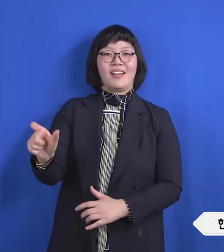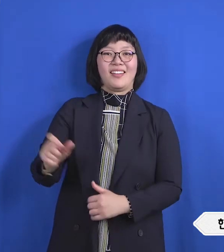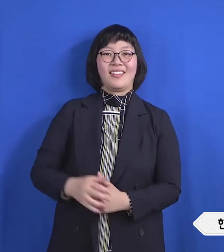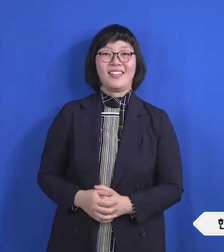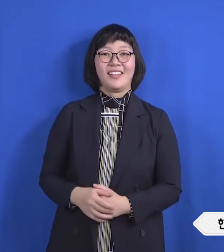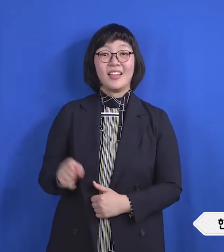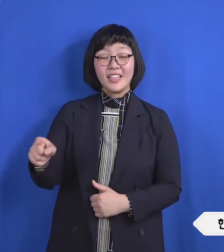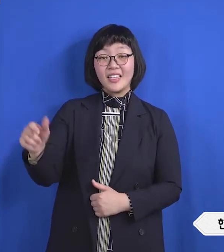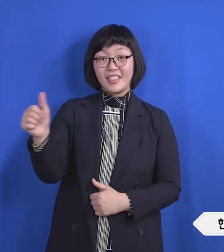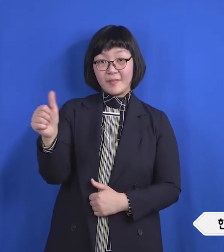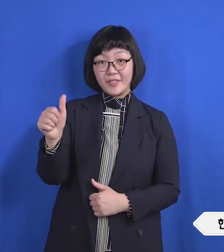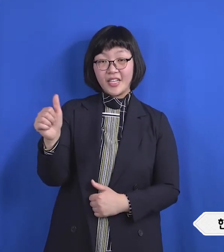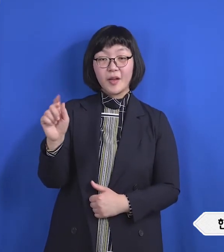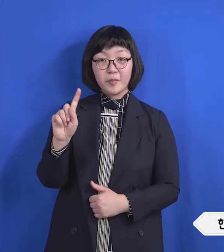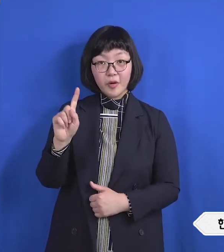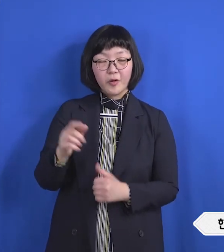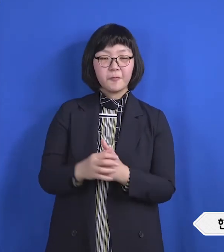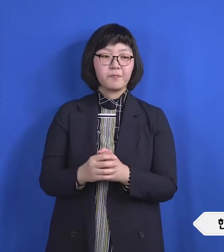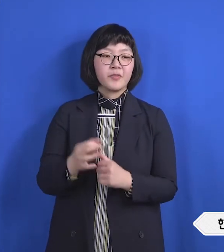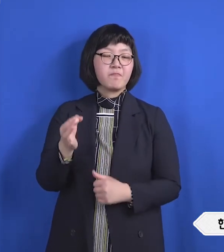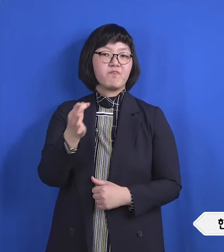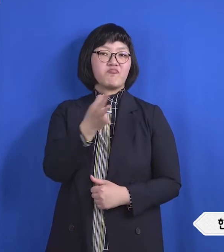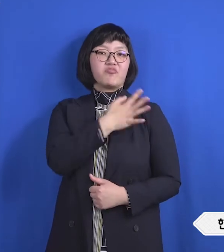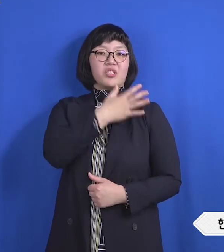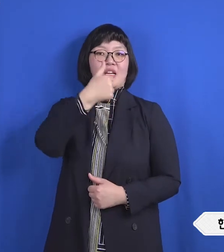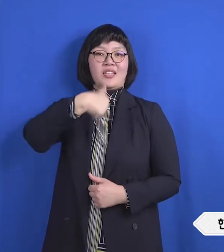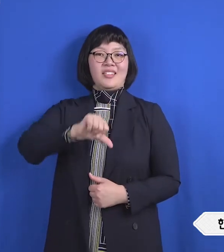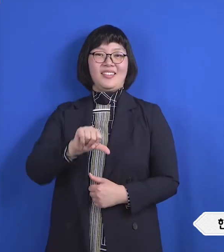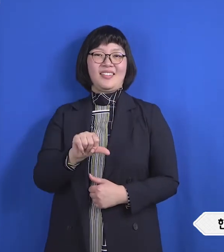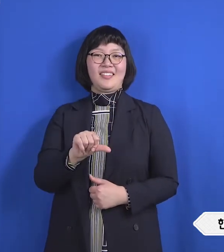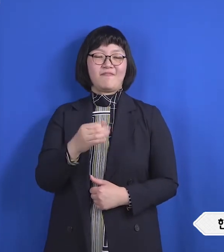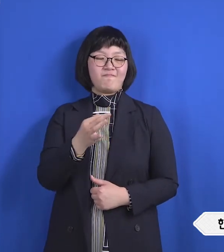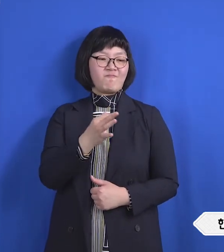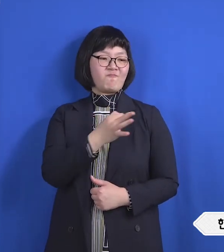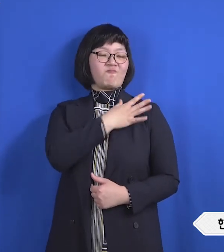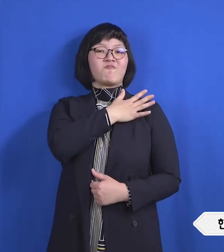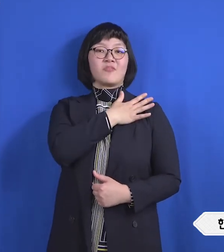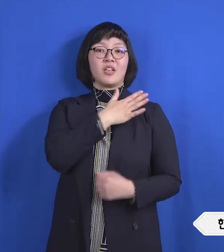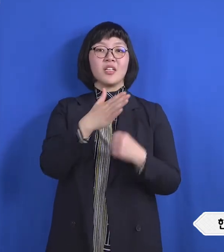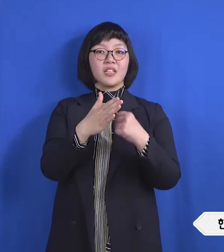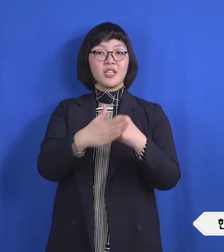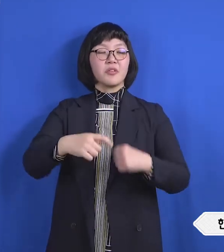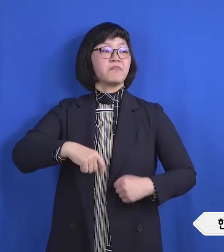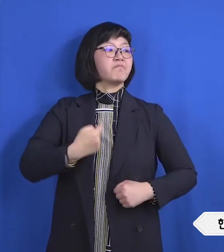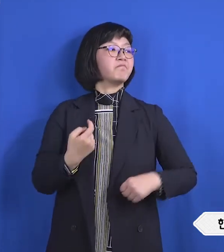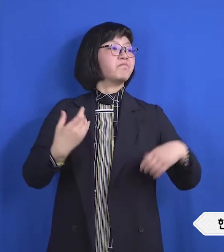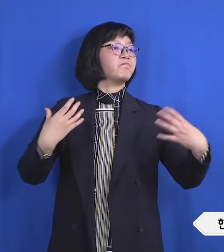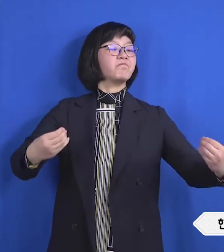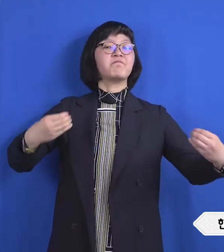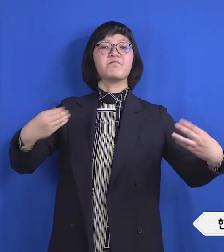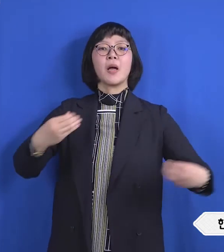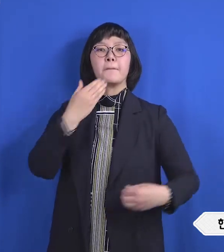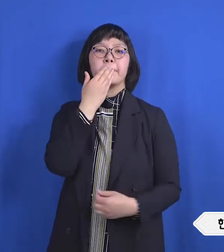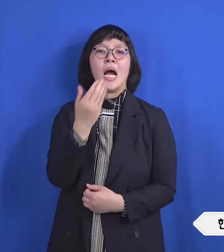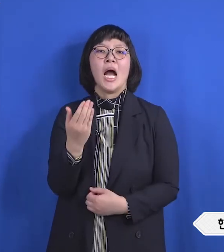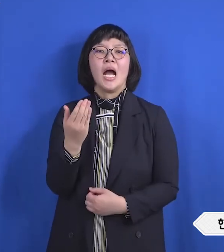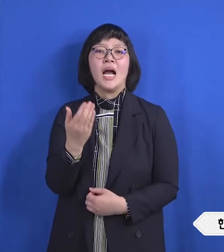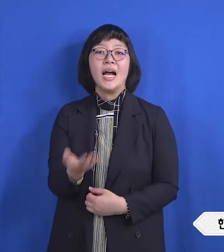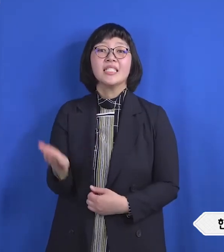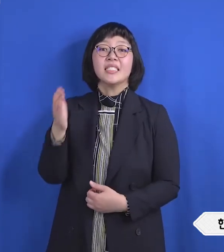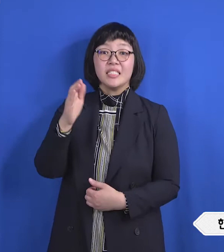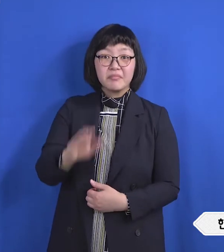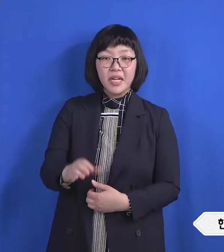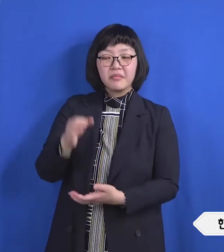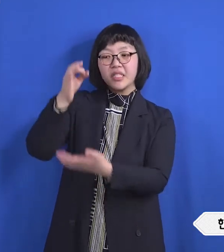다미엔은 벨기에의 갑부의 아들로 태어났습니다. 얼마든지 호의호식하며 잘 살 수 있는데도 자기 재산을